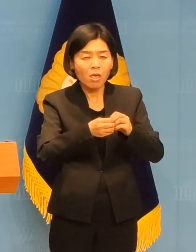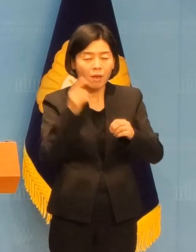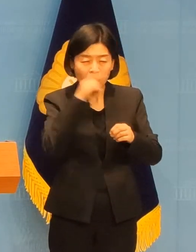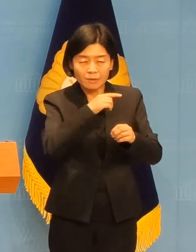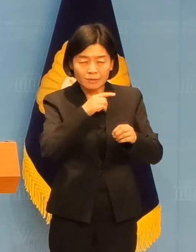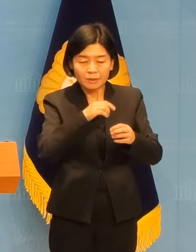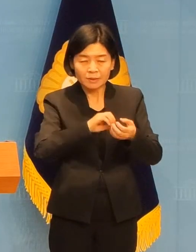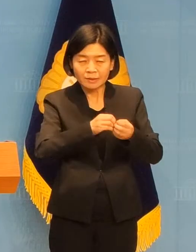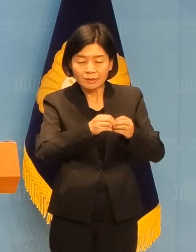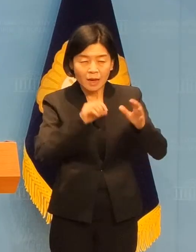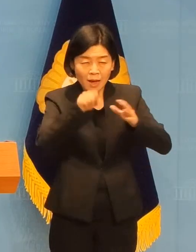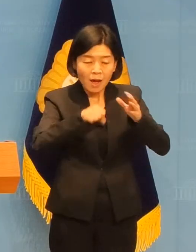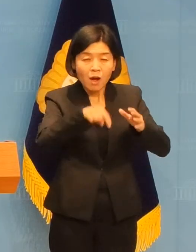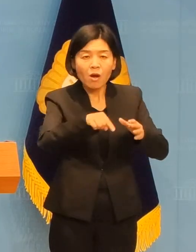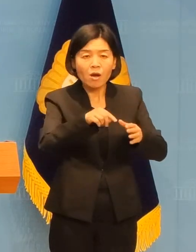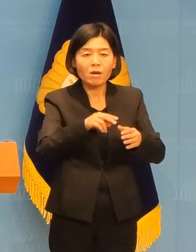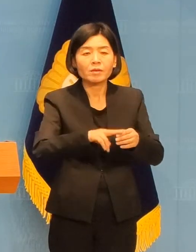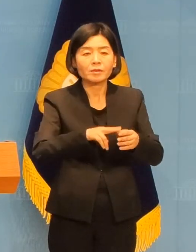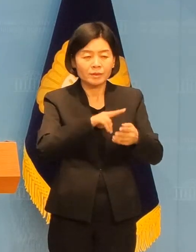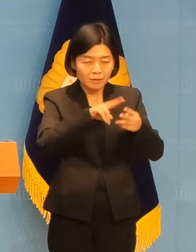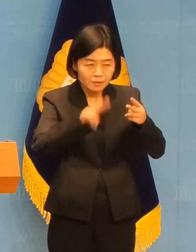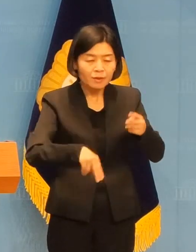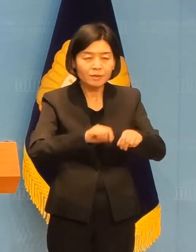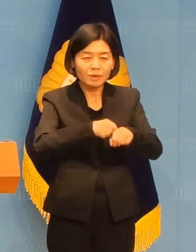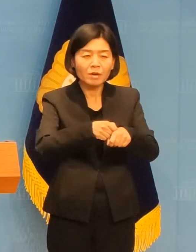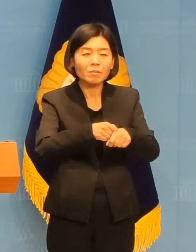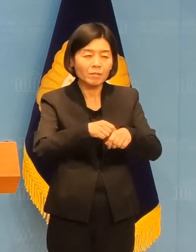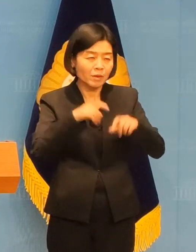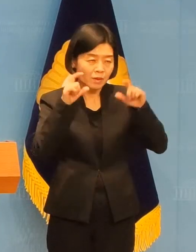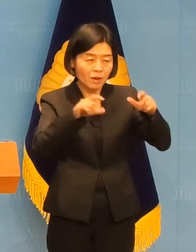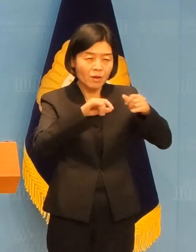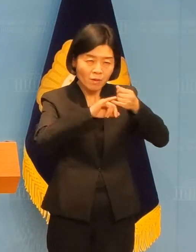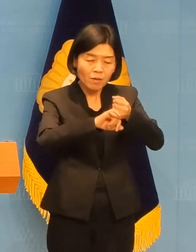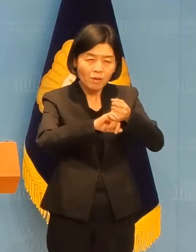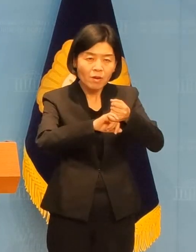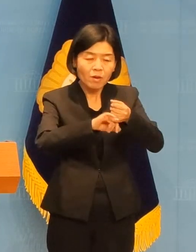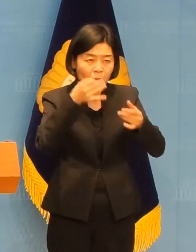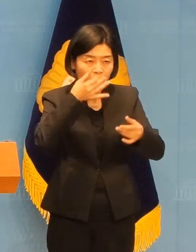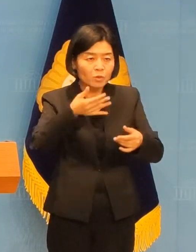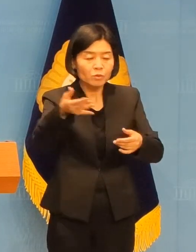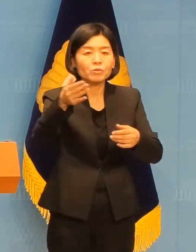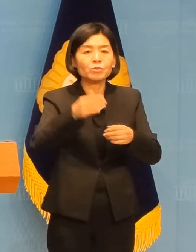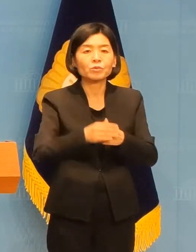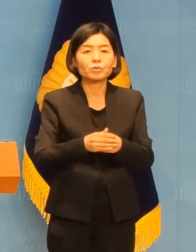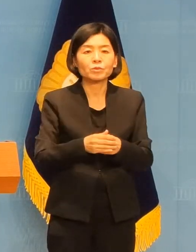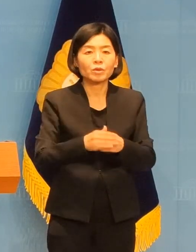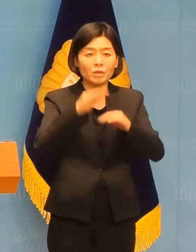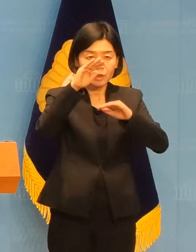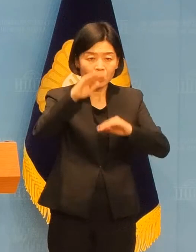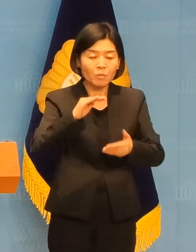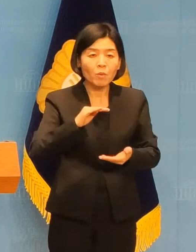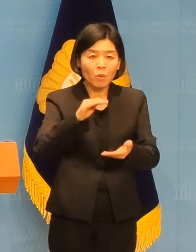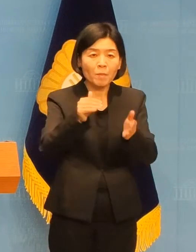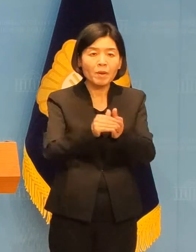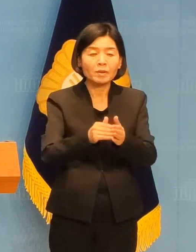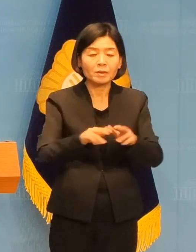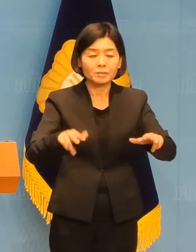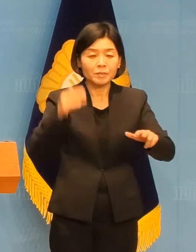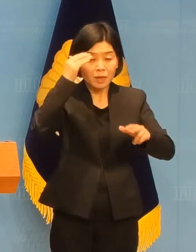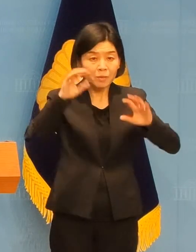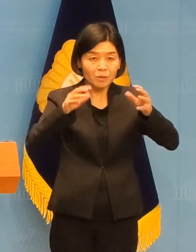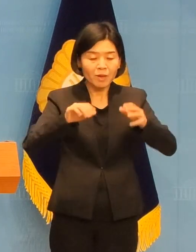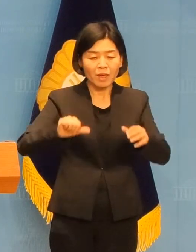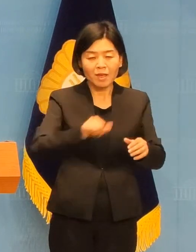행위가 형사처벌 대상임을 보여주는 사건이 되었습니다. 이상 대응 보고 드렸습니다. 지금 대한민국은